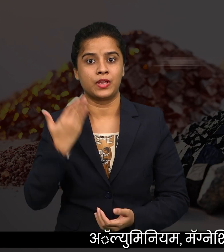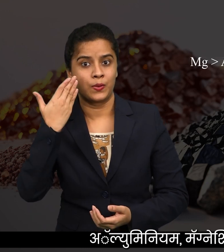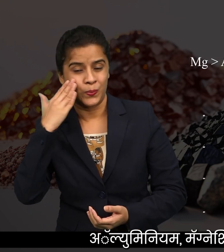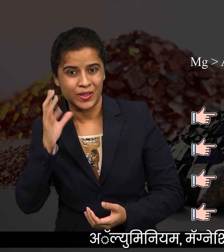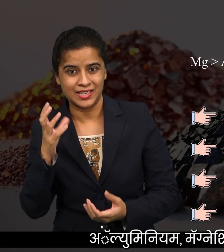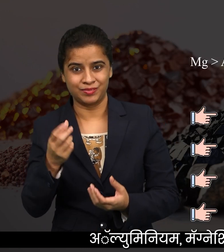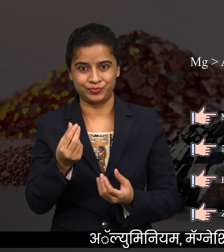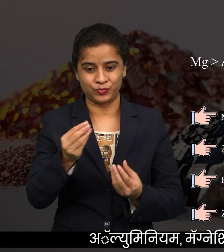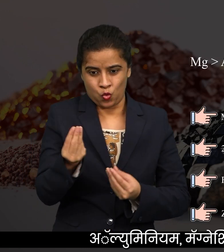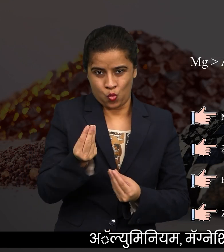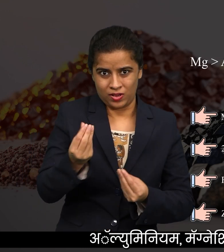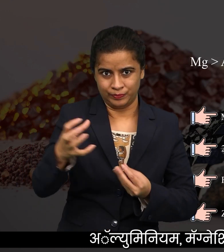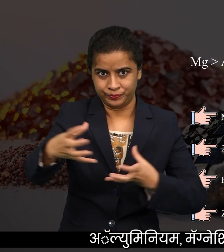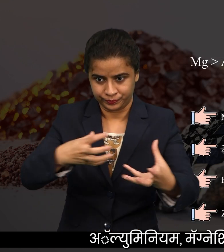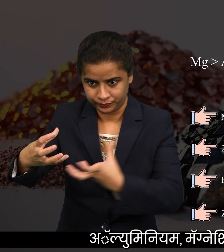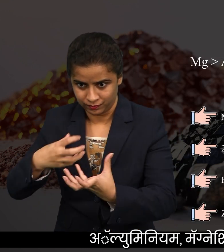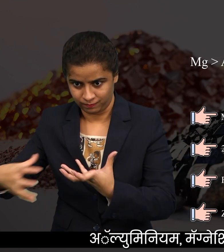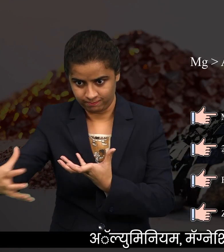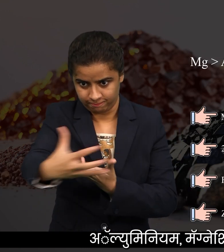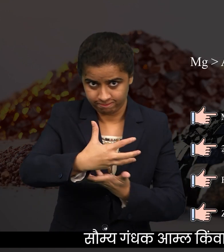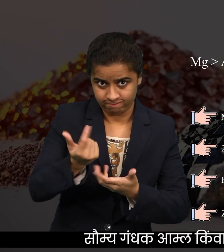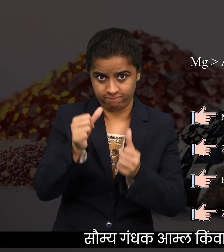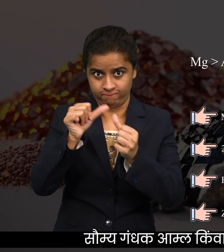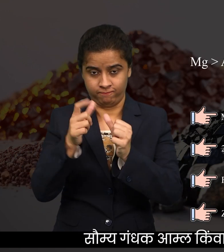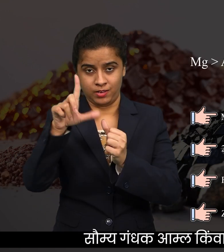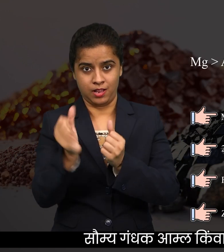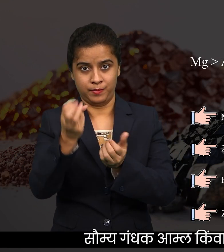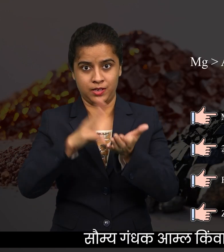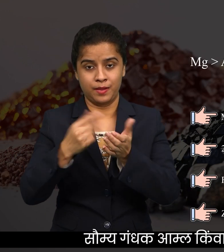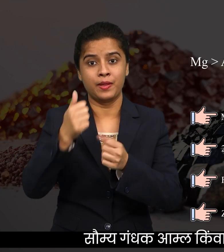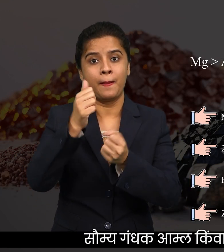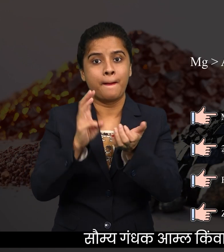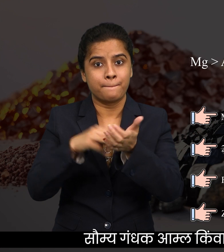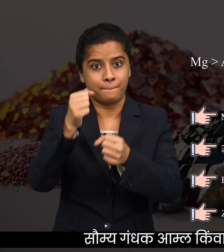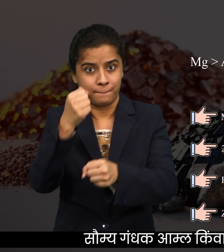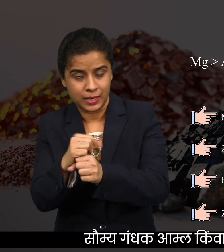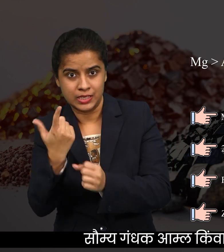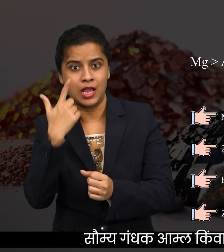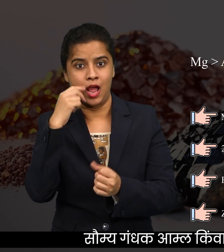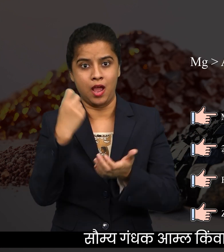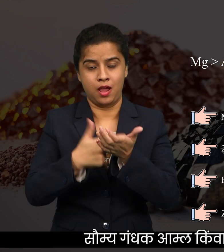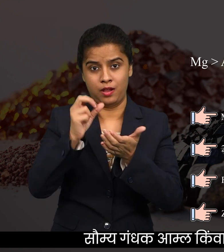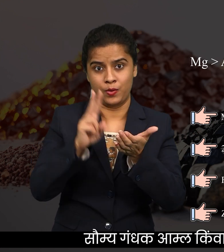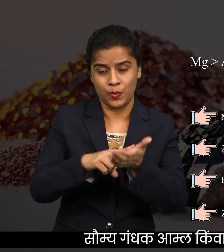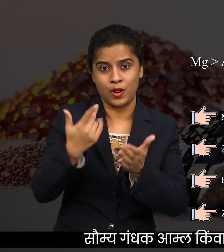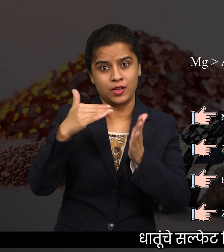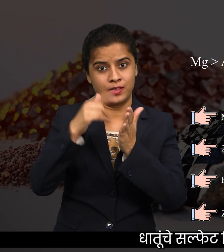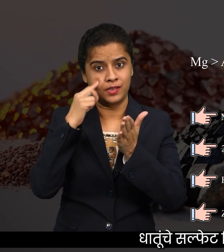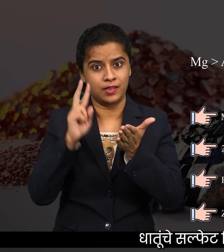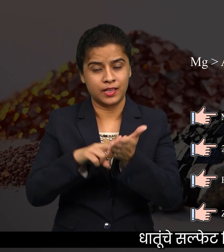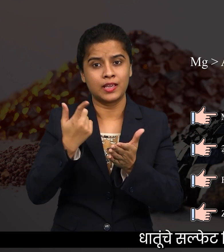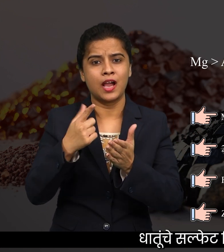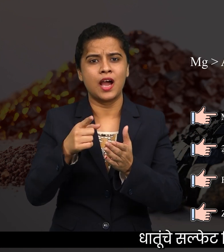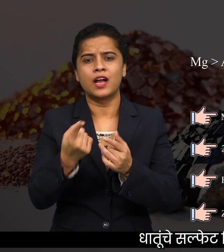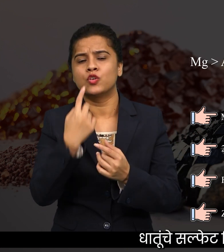ॲल्युमिनियम, मॅग्नेशियम, लोखंड किंवा झिंक यांच्या नमुन्यांवर सौम्य गंधक आम्ल किंवा हायड्रोक्लोरिक आम्ल टाकल्यास संबंधित